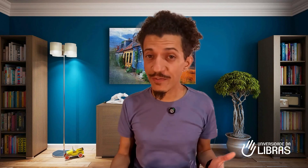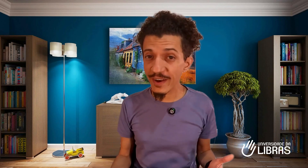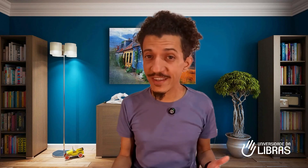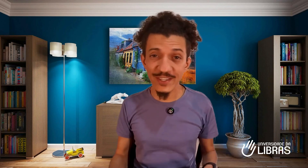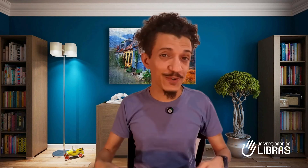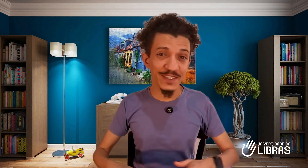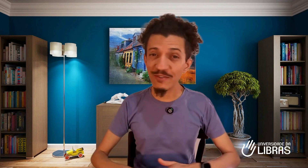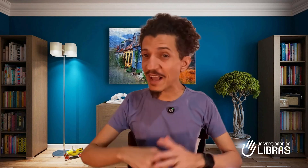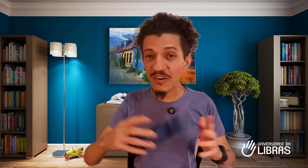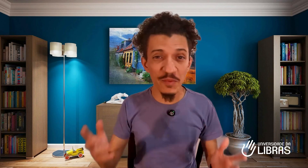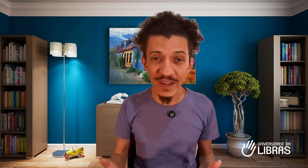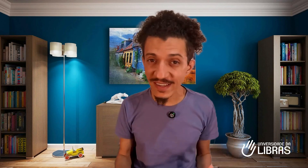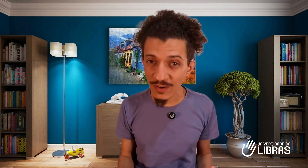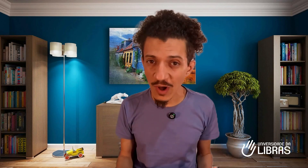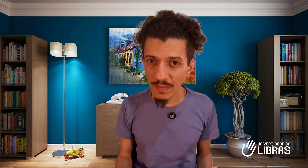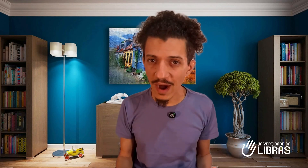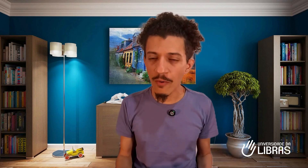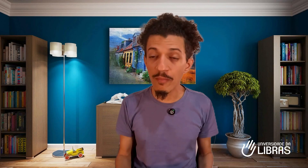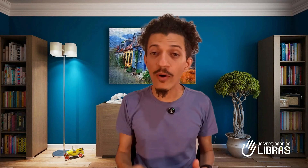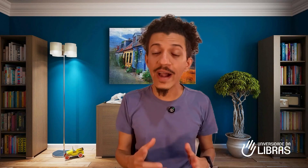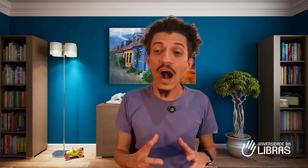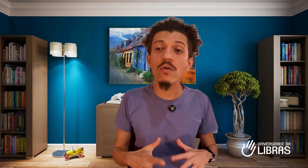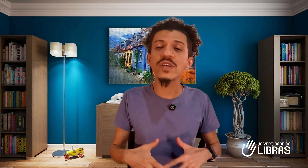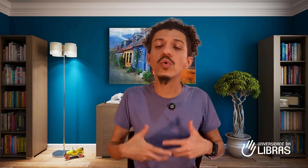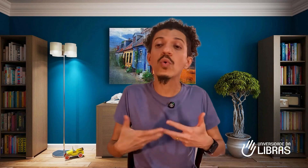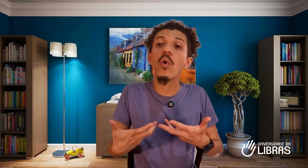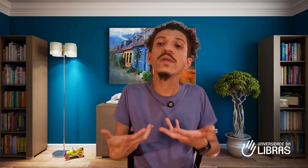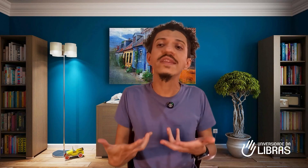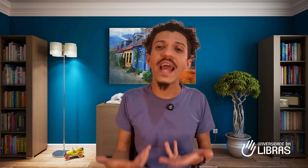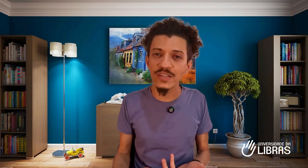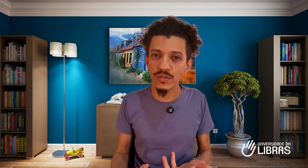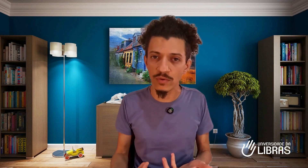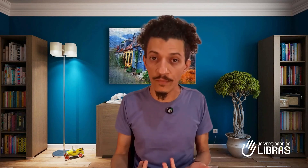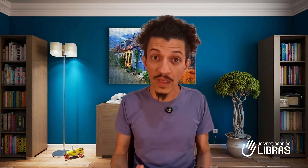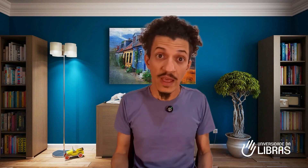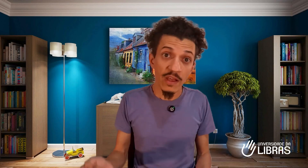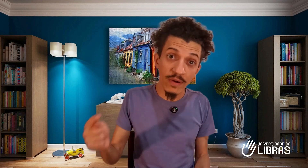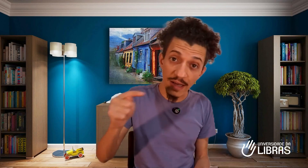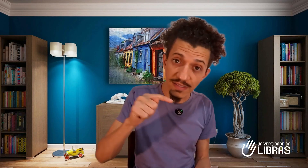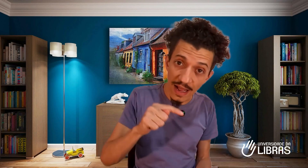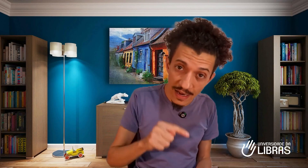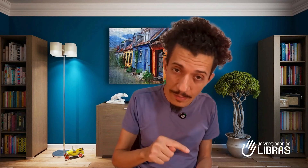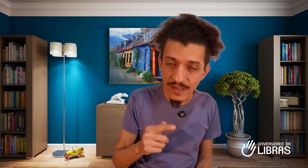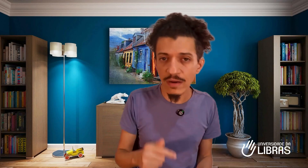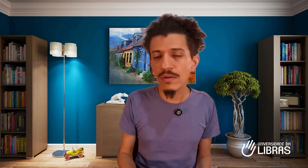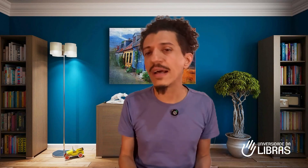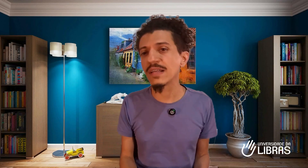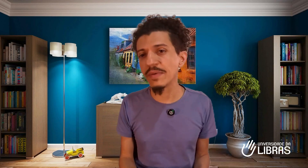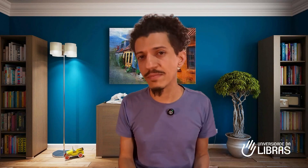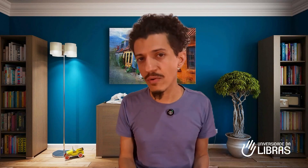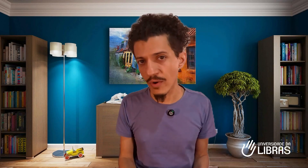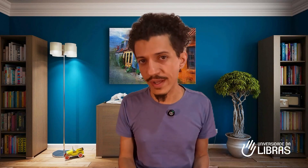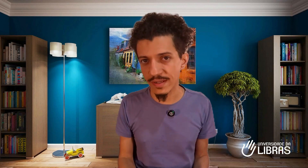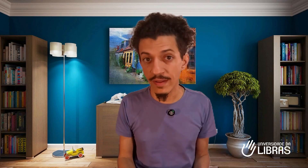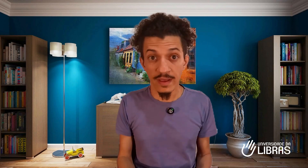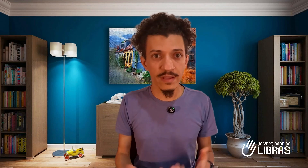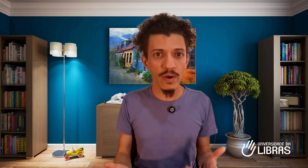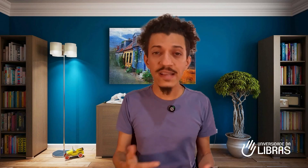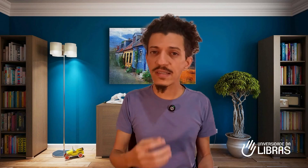a gente conseguiu ter a comunicação normal por causa do contexto. E no caso da Libras acontece a mesma coisa. Então esse sinal